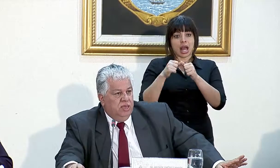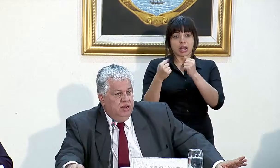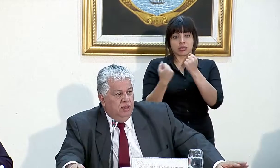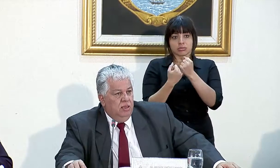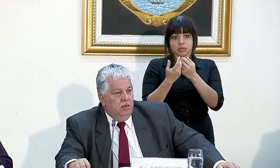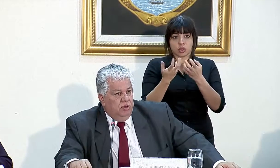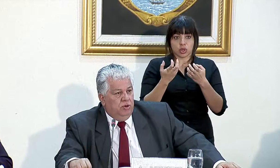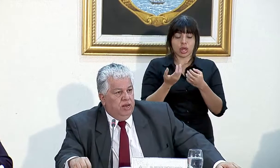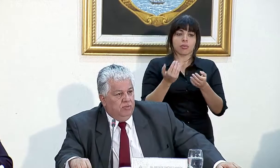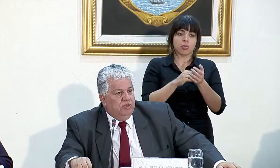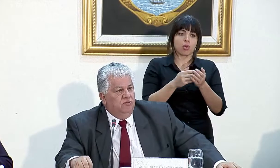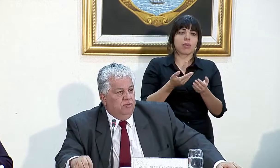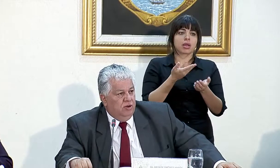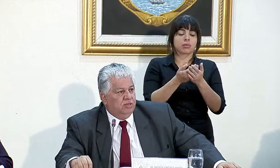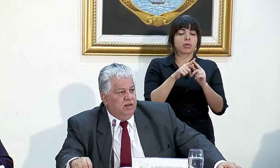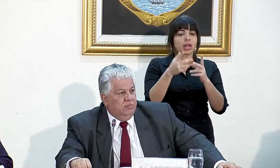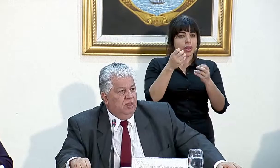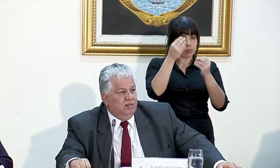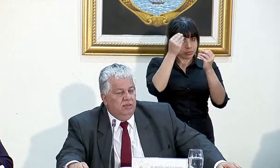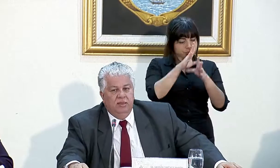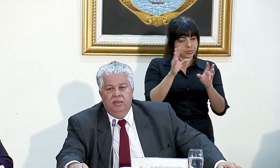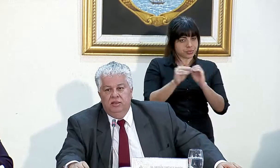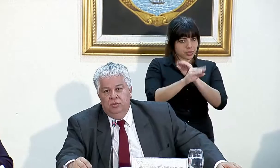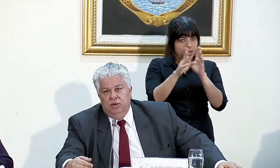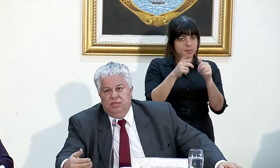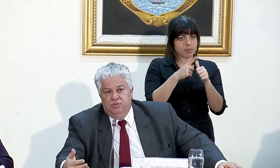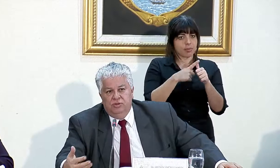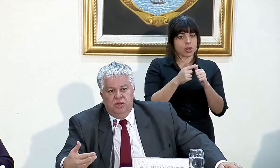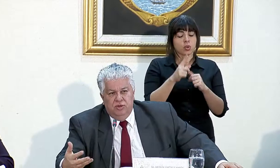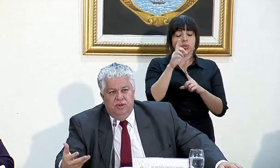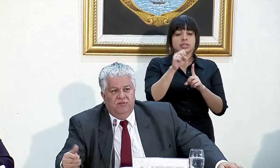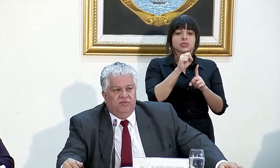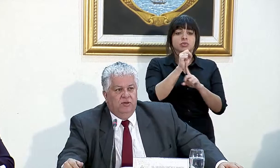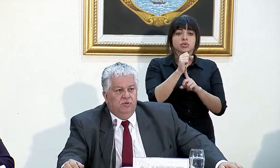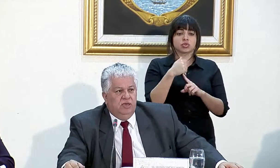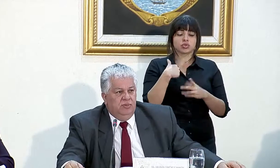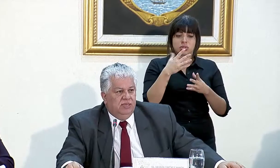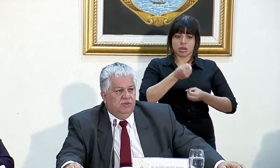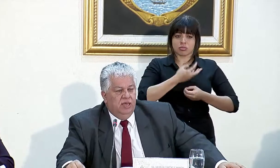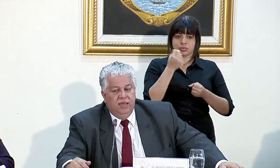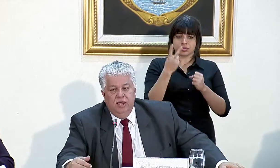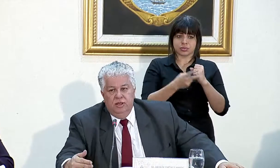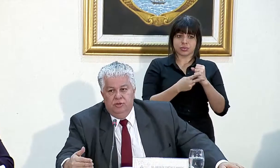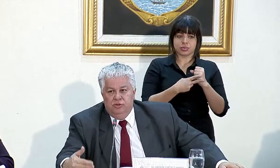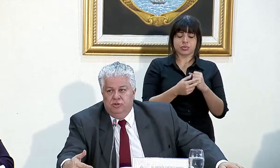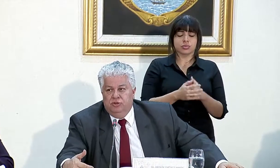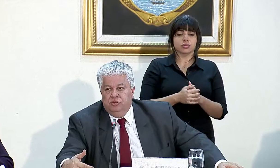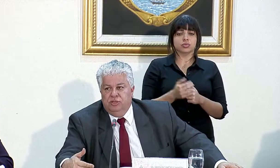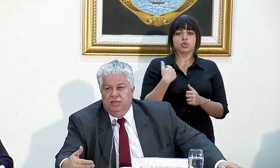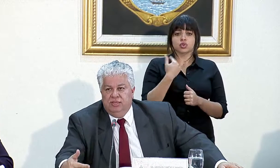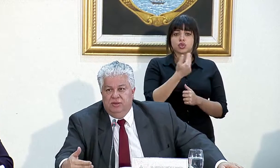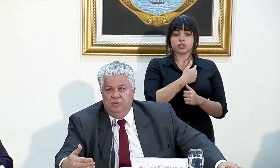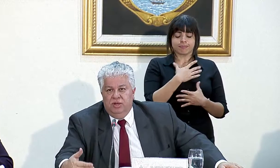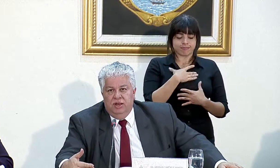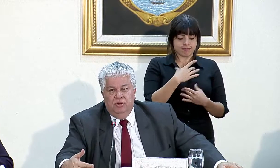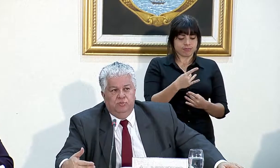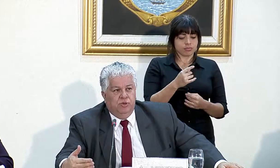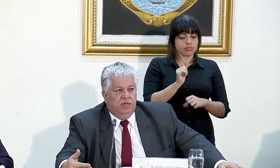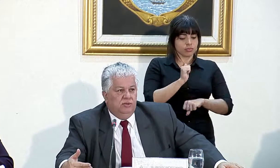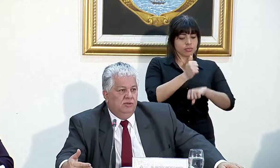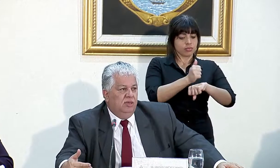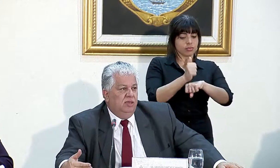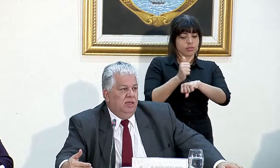así lo quieren. Pero queremos informarlos claramente de una situación que yo he manifestado muchas veces. O sea, nosotros nos interesa colocar